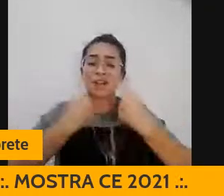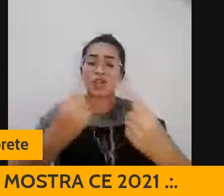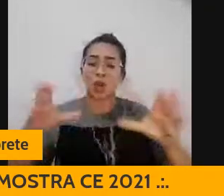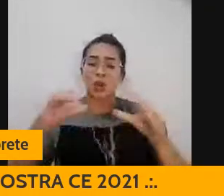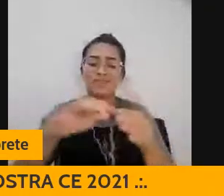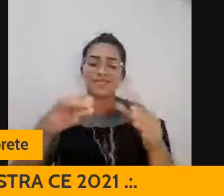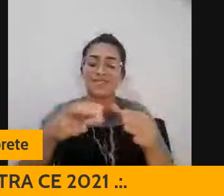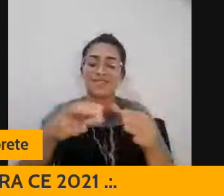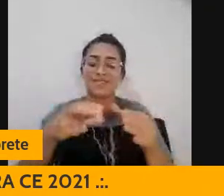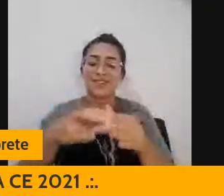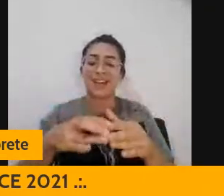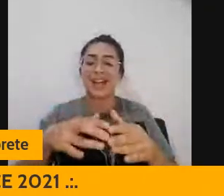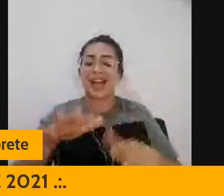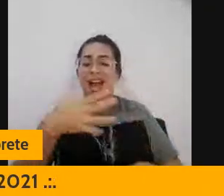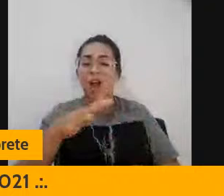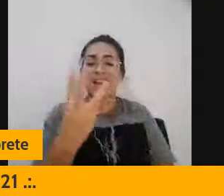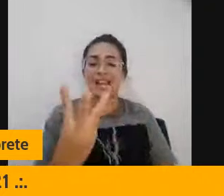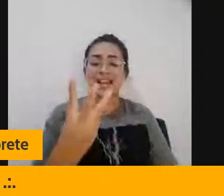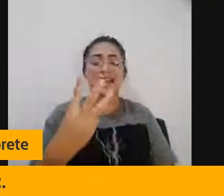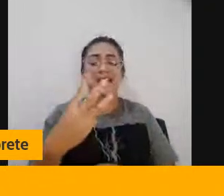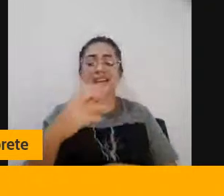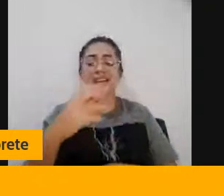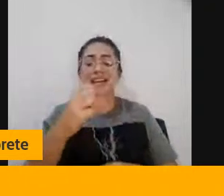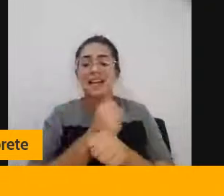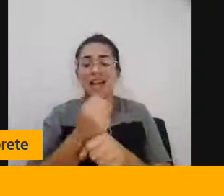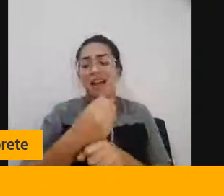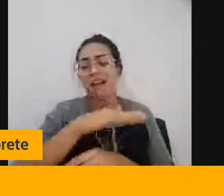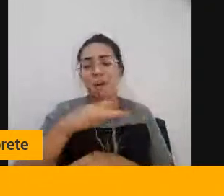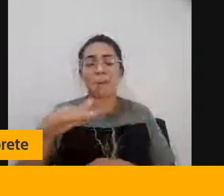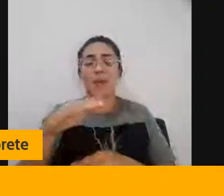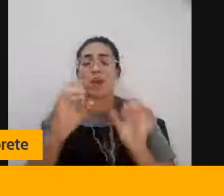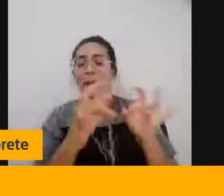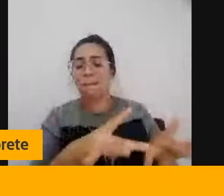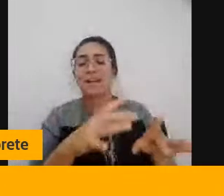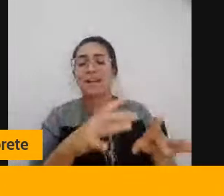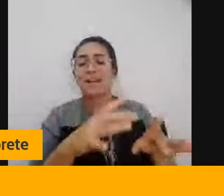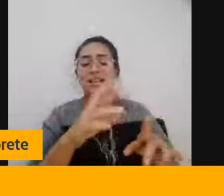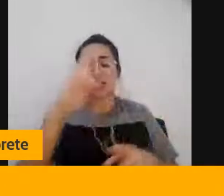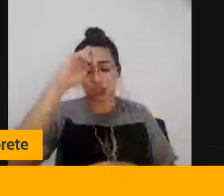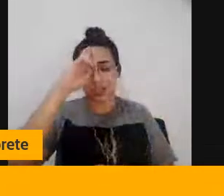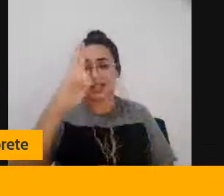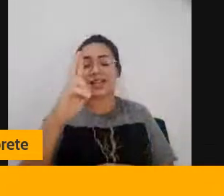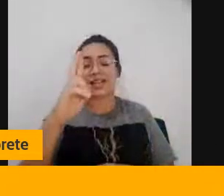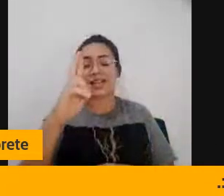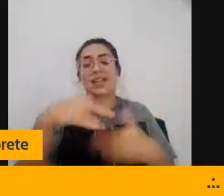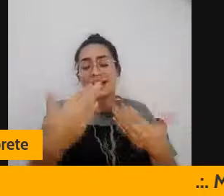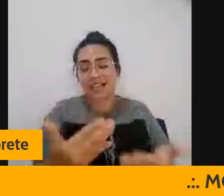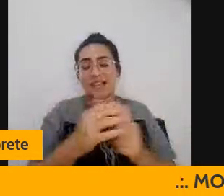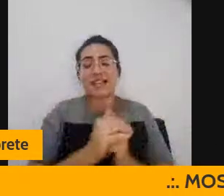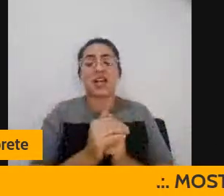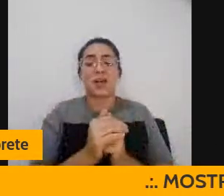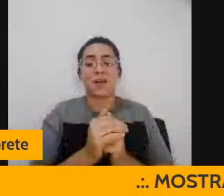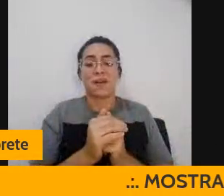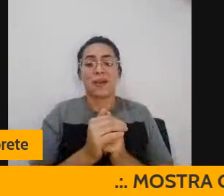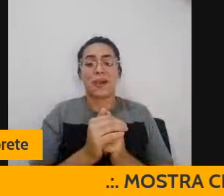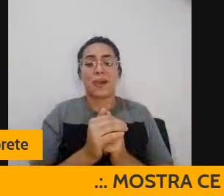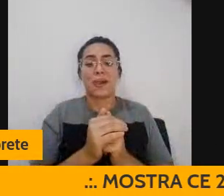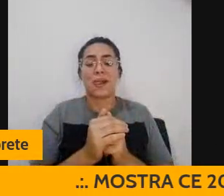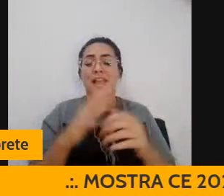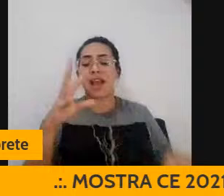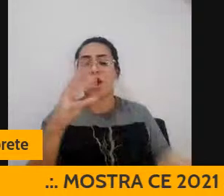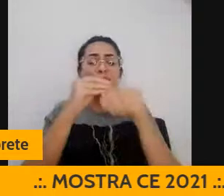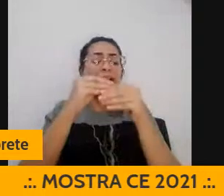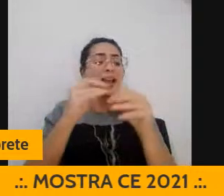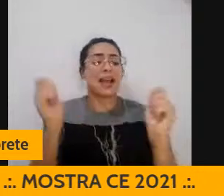a 3 anos e meio, quando a gente deixar essa direção, se a gente tiver conseguido isso, não é, a resgatar esse